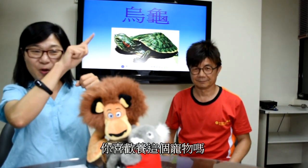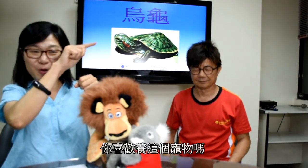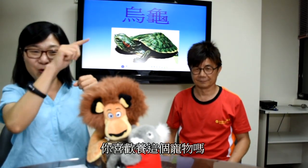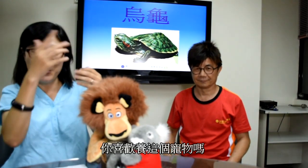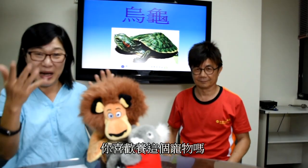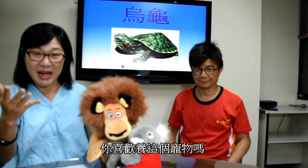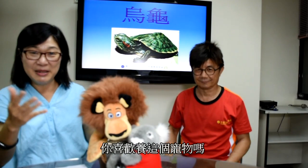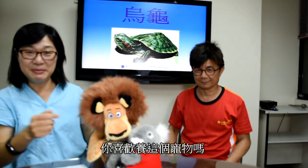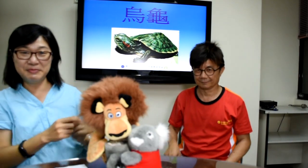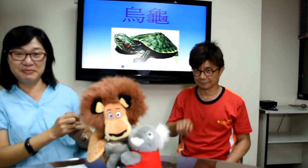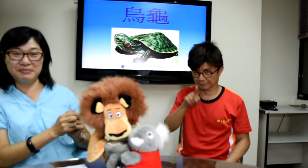物吗？